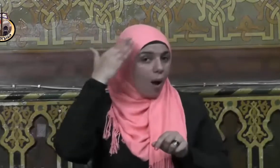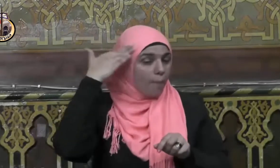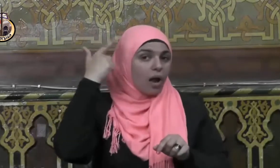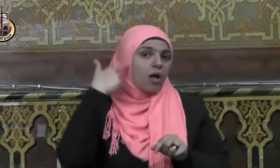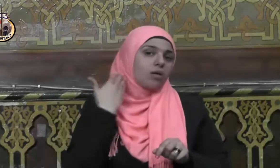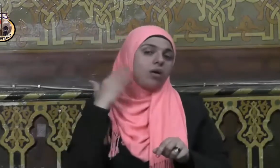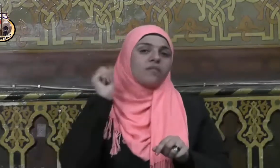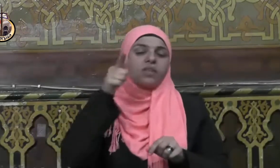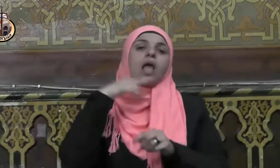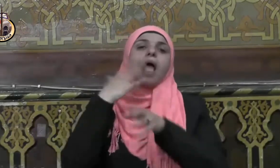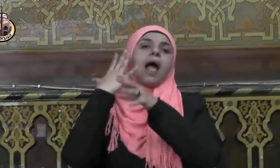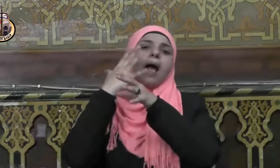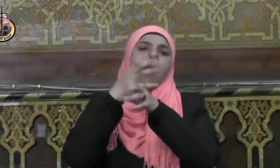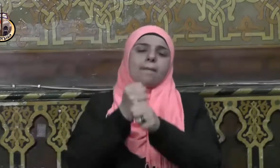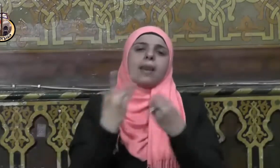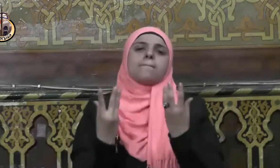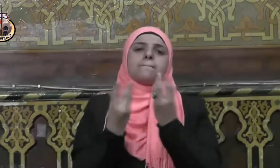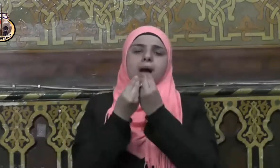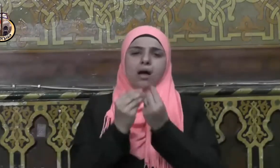والأمانة معا.